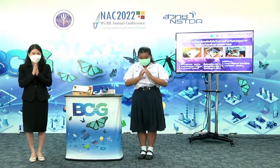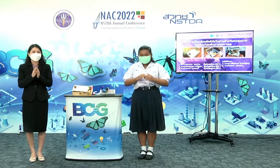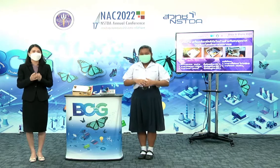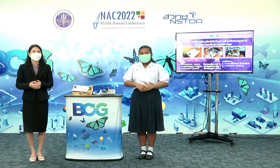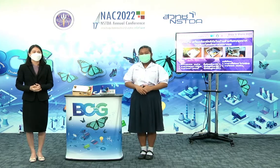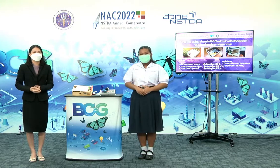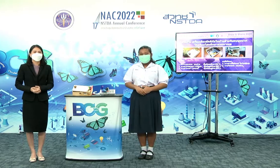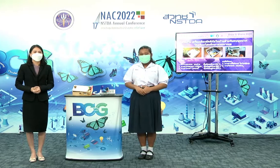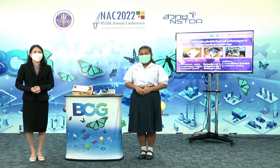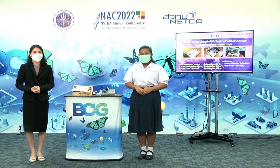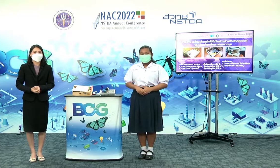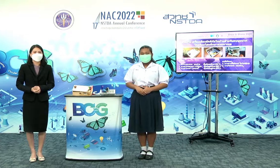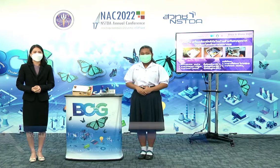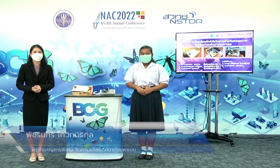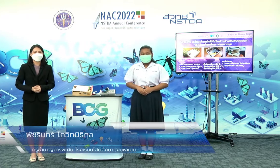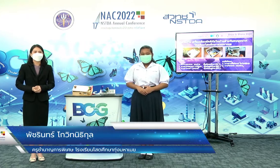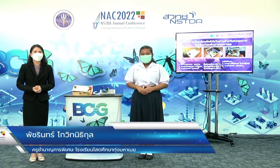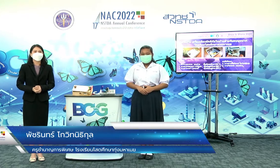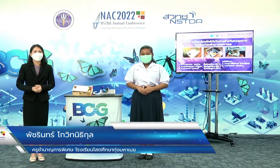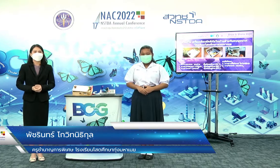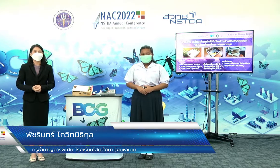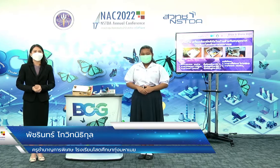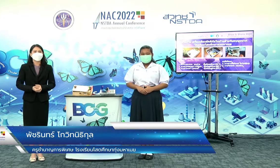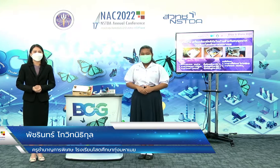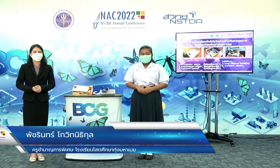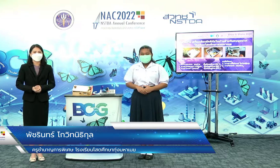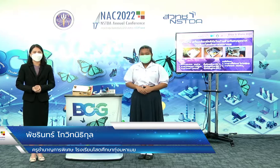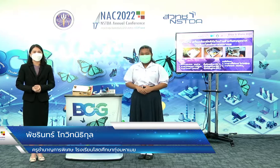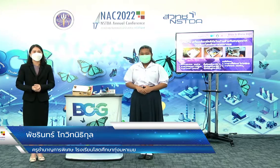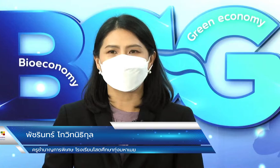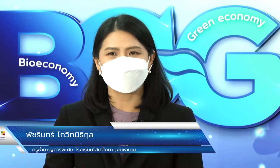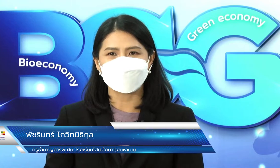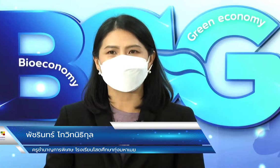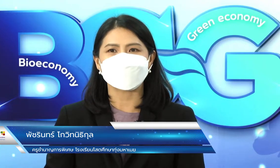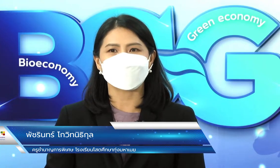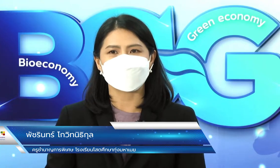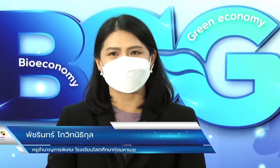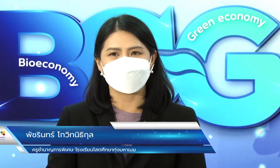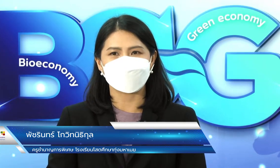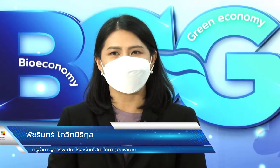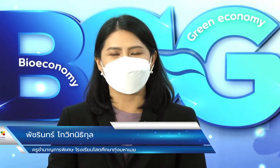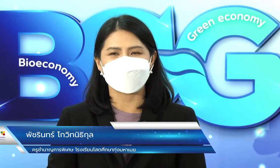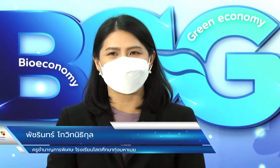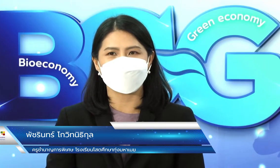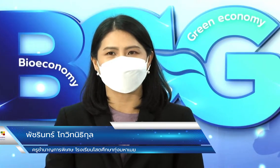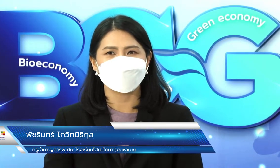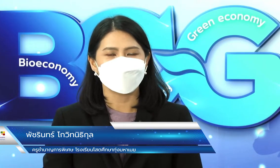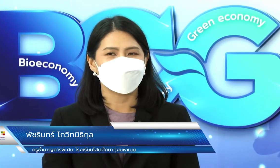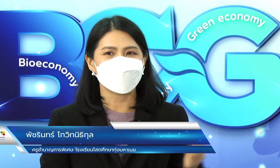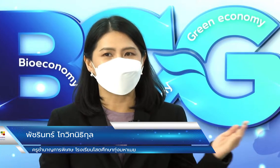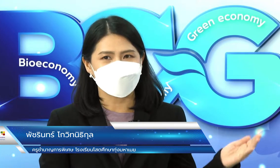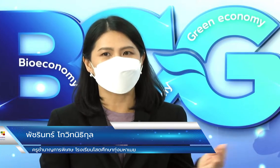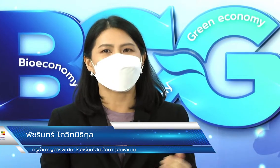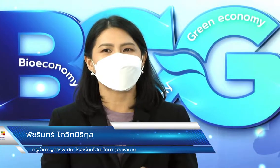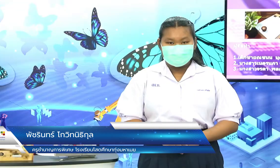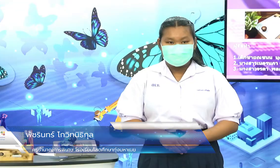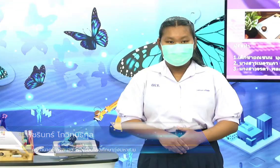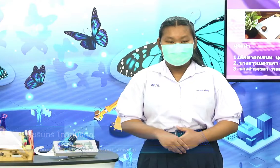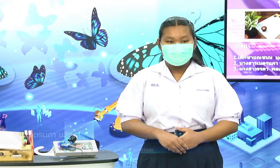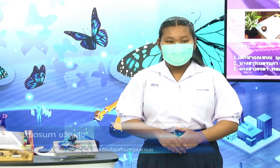สวัสดีค่ะดิฉันกวนครูพัชรินทร์ Goวิธีที่คุณคุณครูโรงเรียนโสตศึกษาทุ่งมหาเมฆและน้องเนตรนภาค้อนสุข